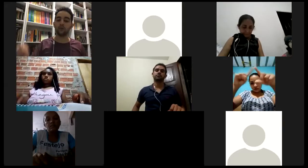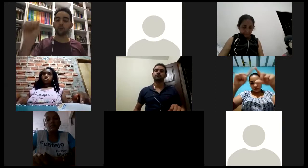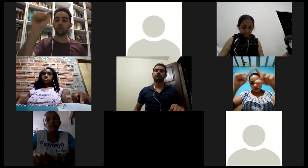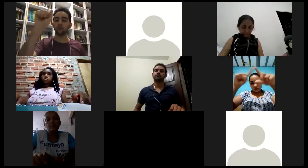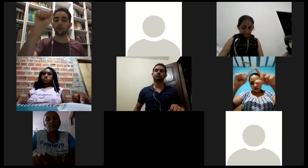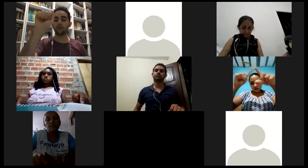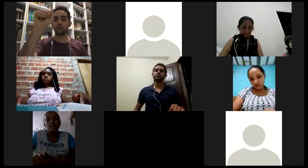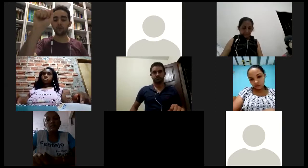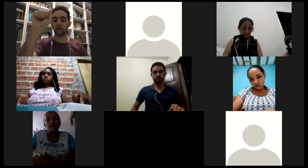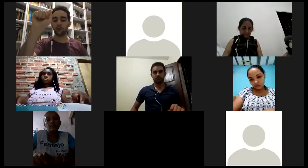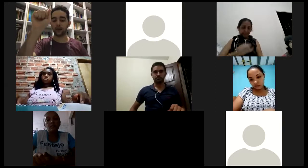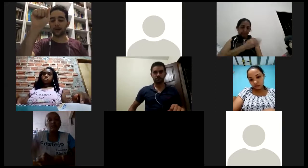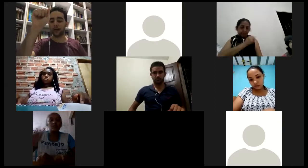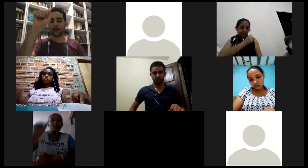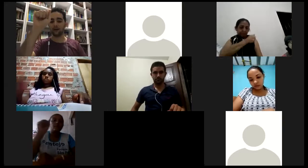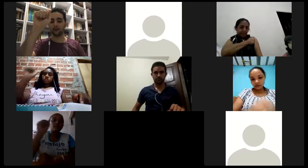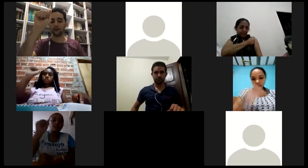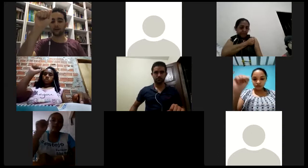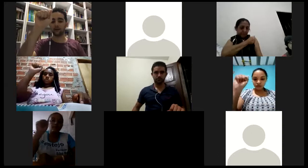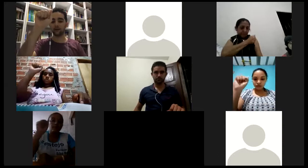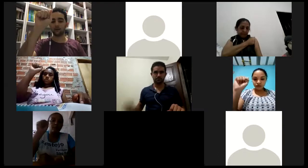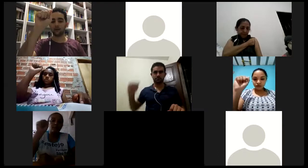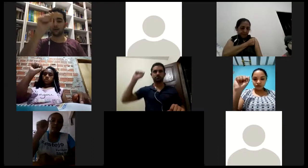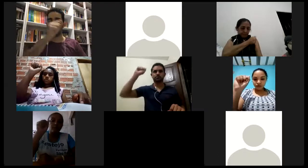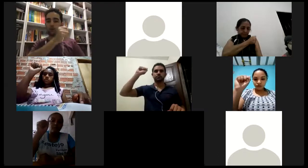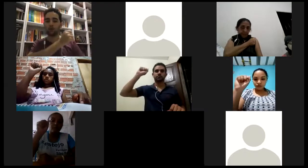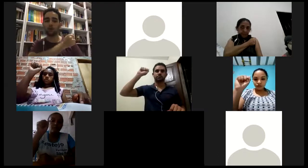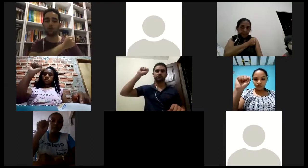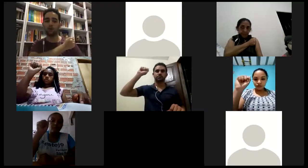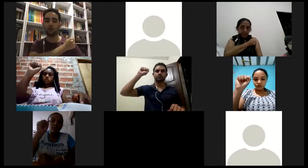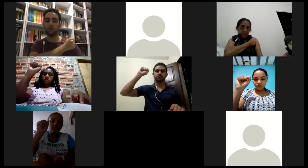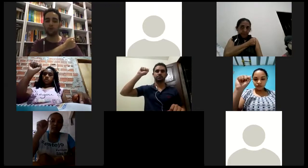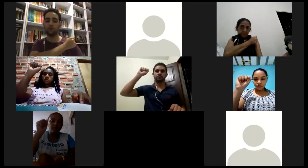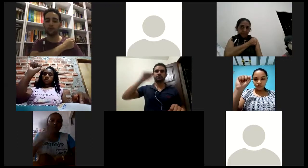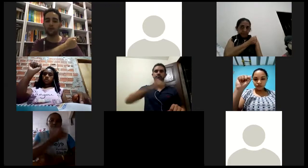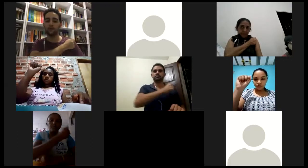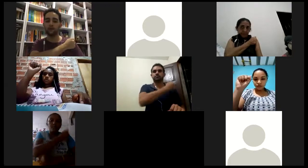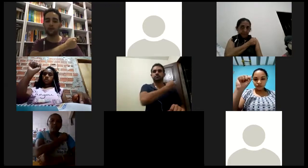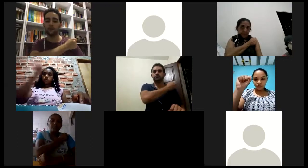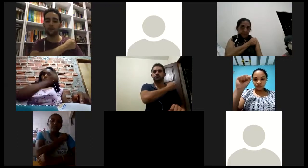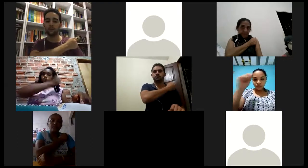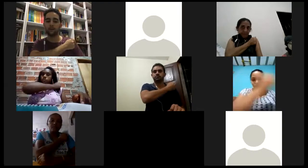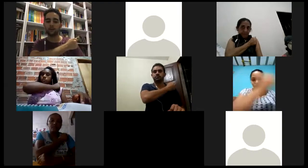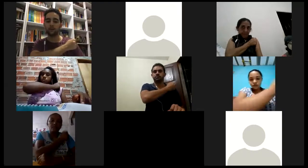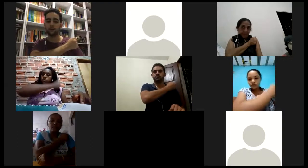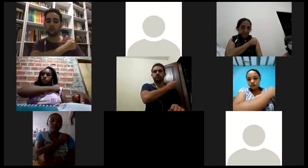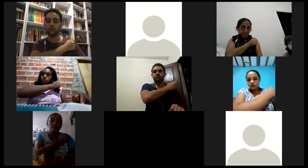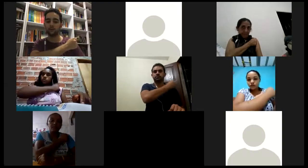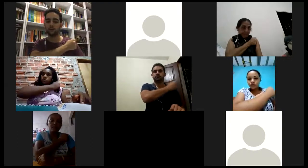Aluno, configuração de mão em A, eu coloco aqui no meu ombro e bato.